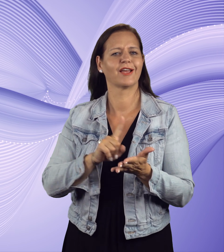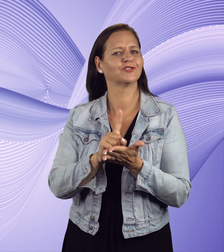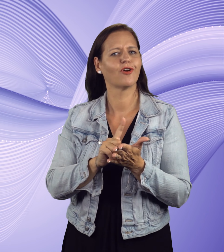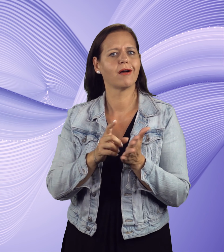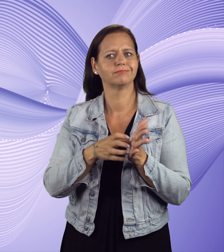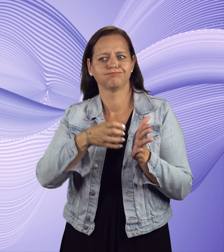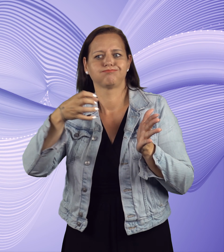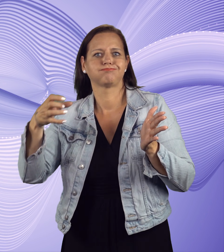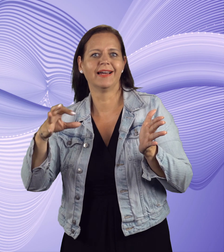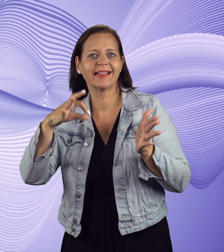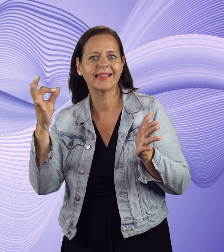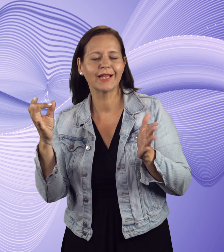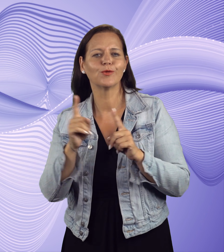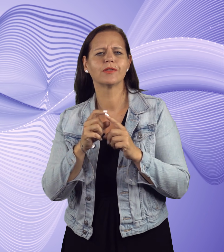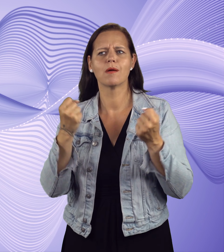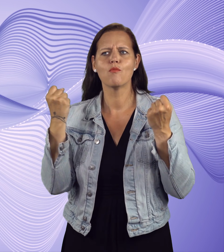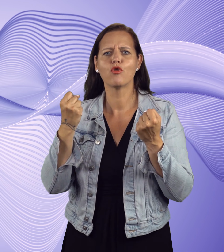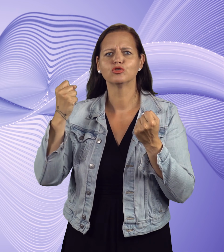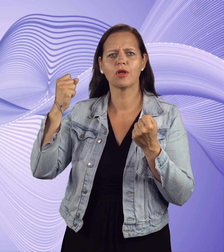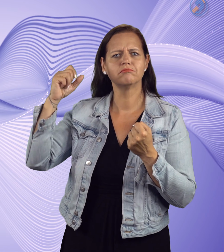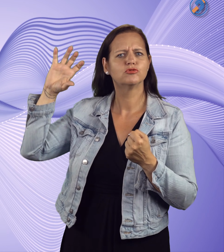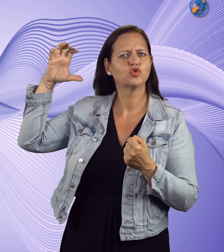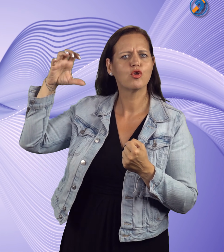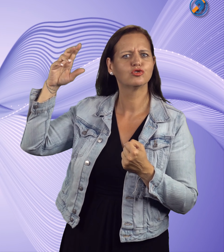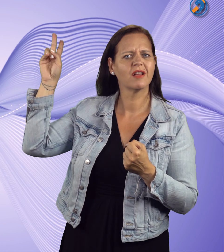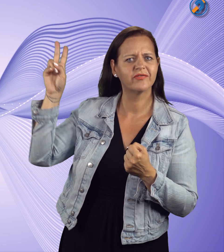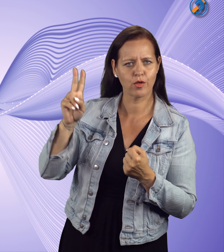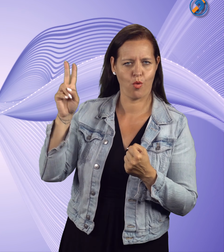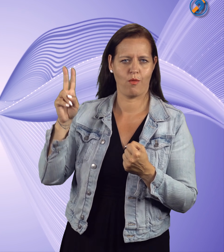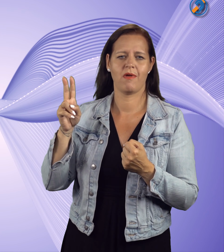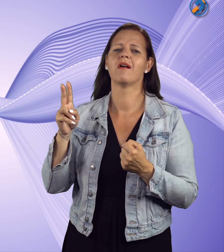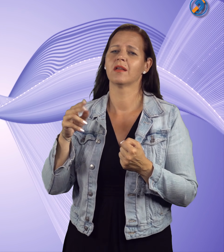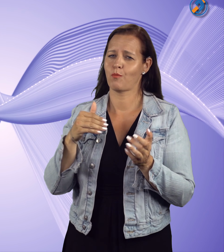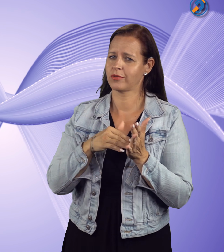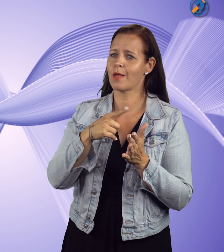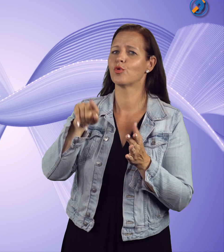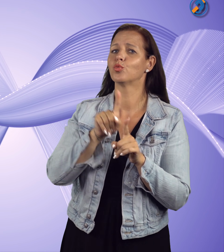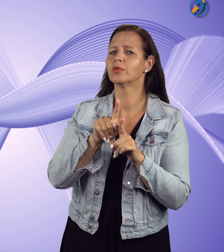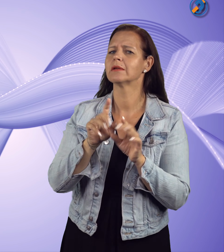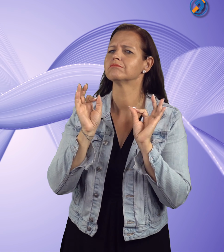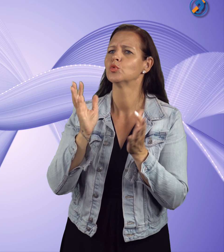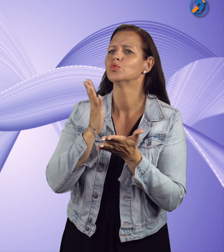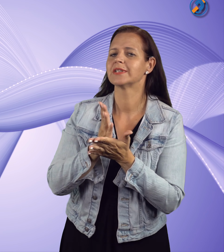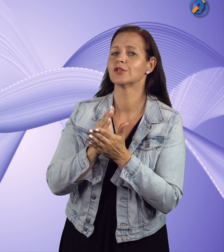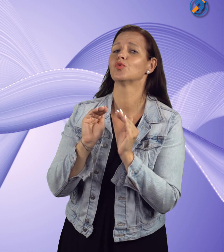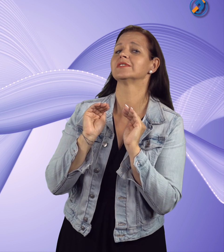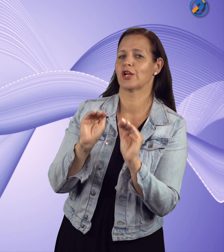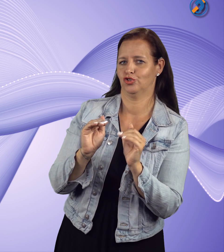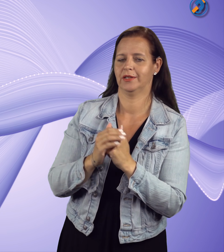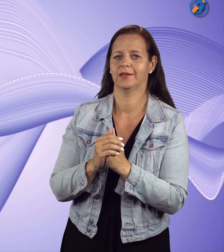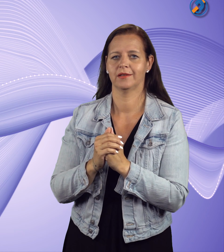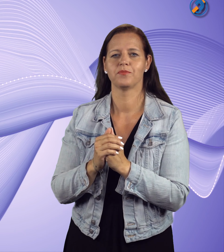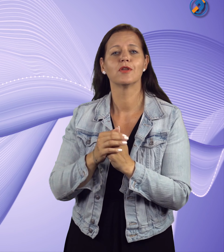Poletje je čas podaljšanih dni in močne sončne svetlobe, pred katero se je potrebno